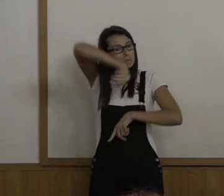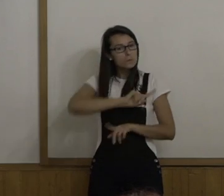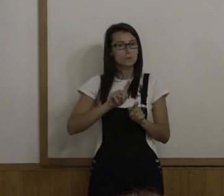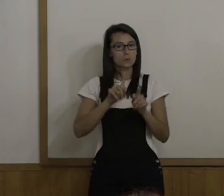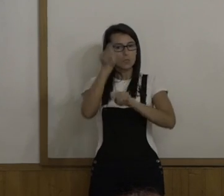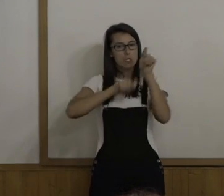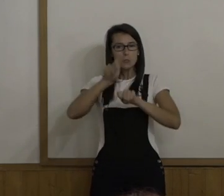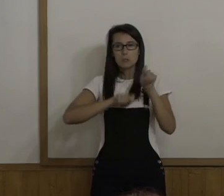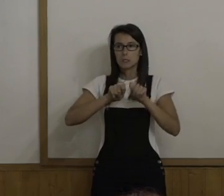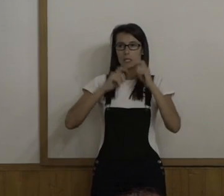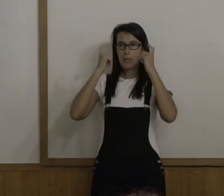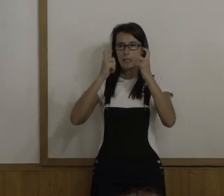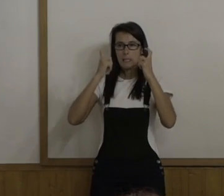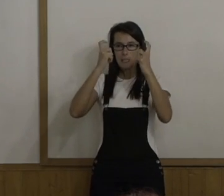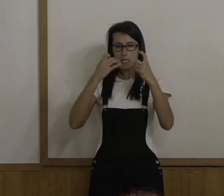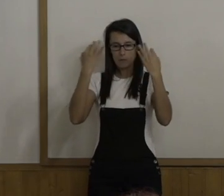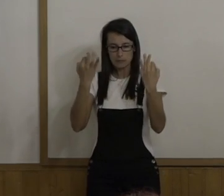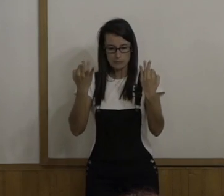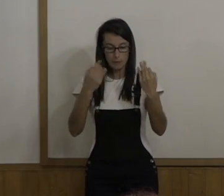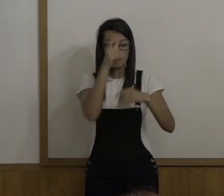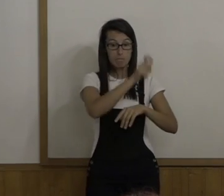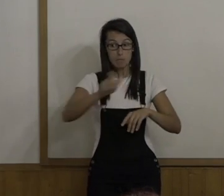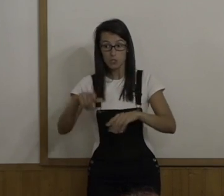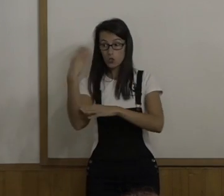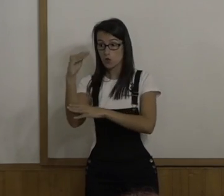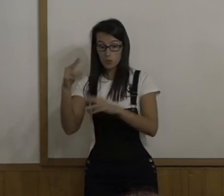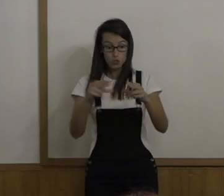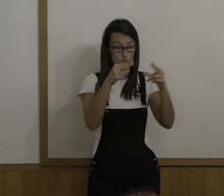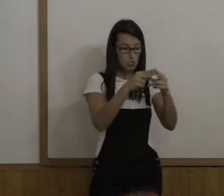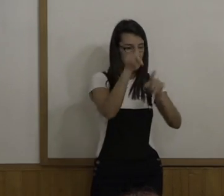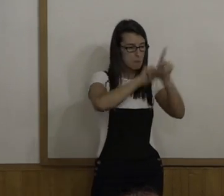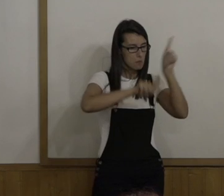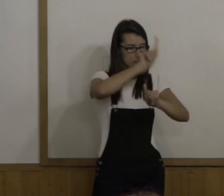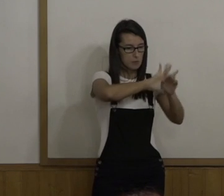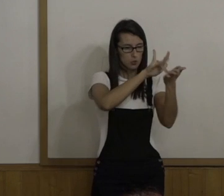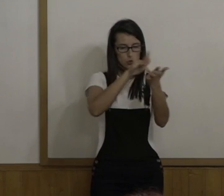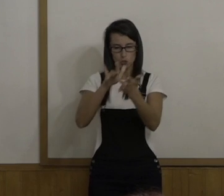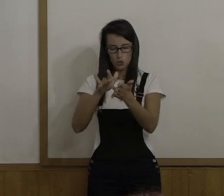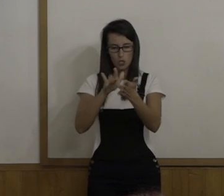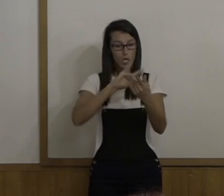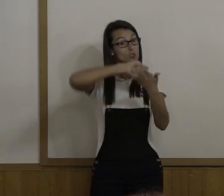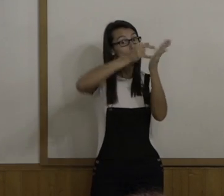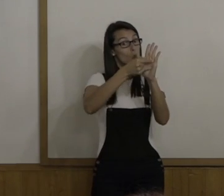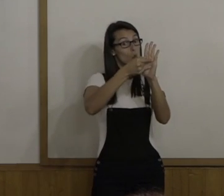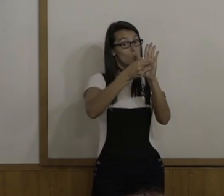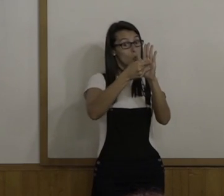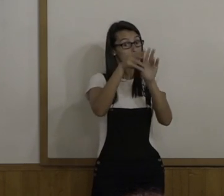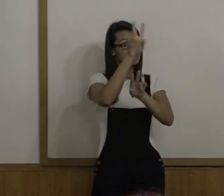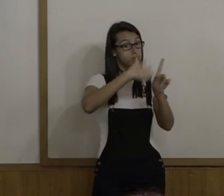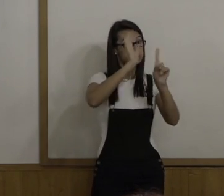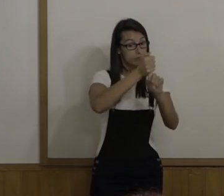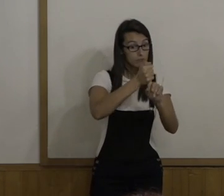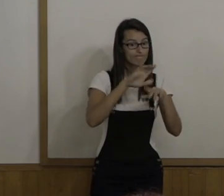pues promover que solucionen problemas de la sociedad reales utilizando pues, esa herramienta. ¿Y